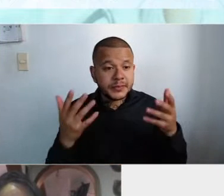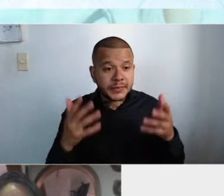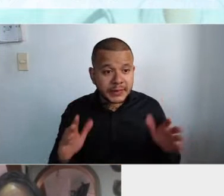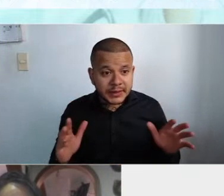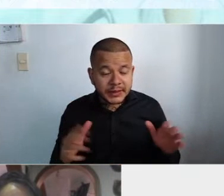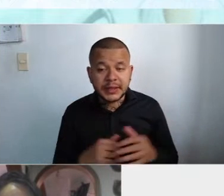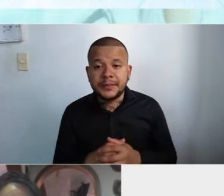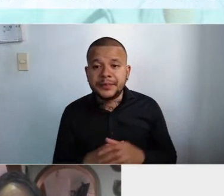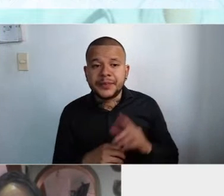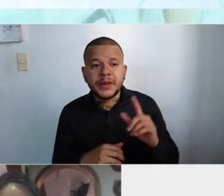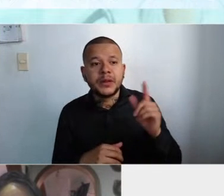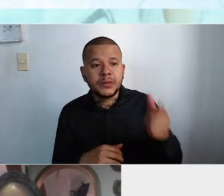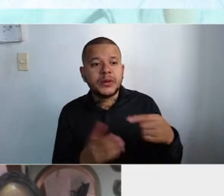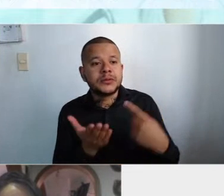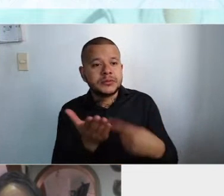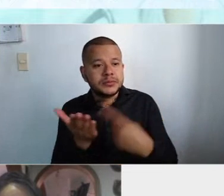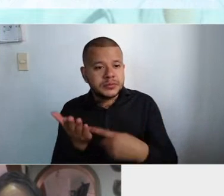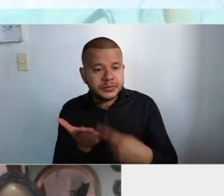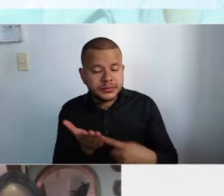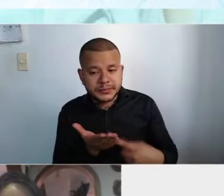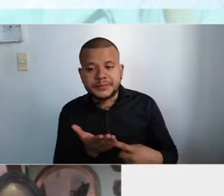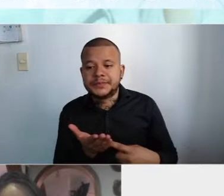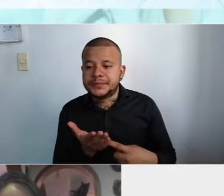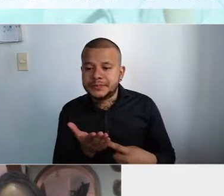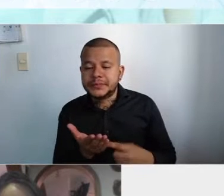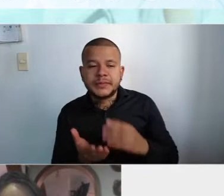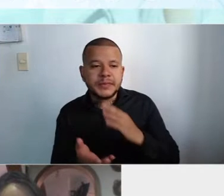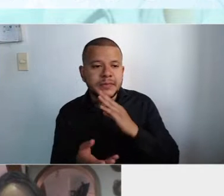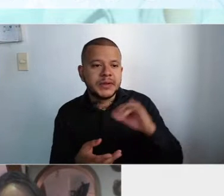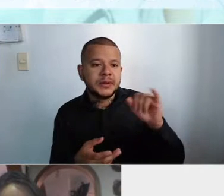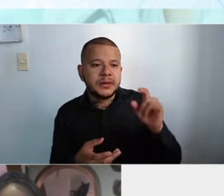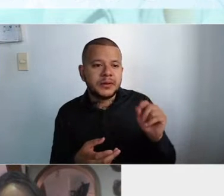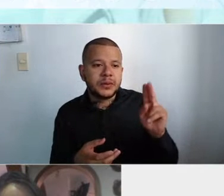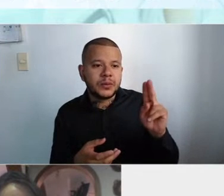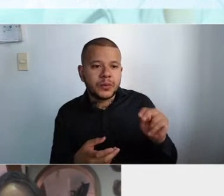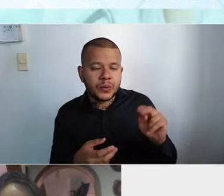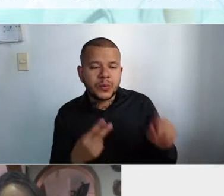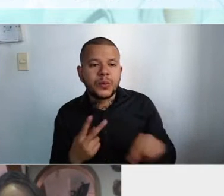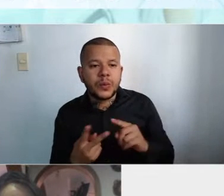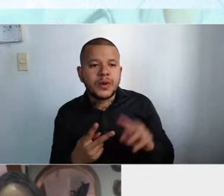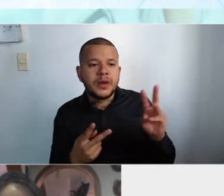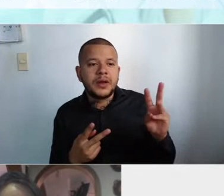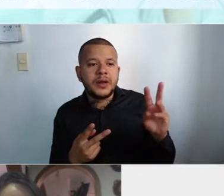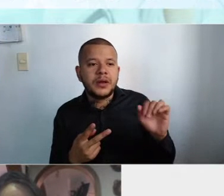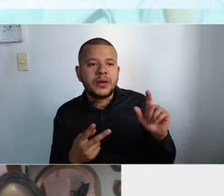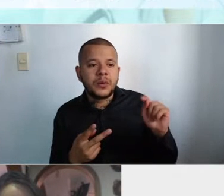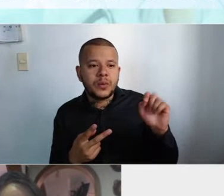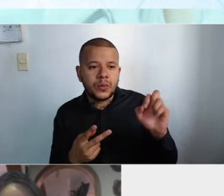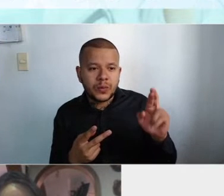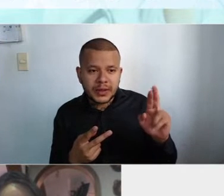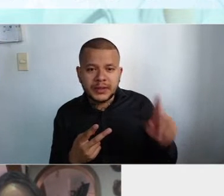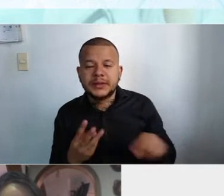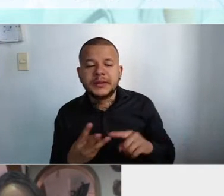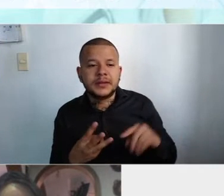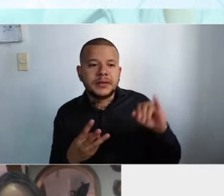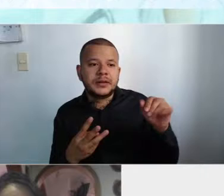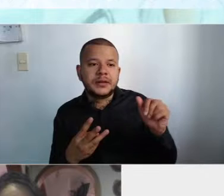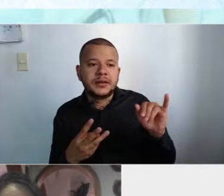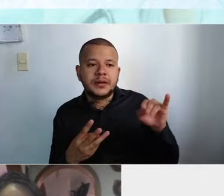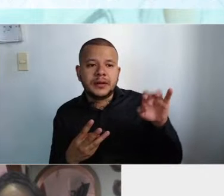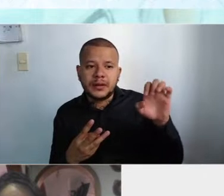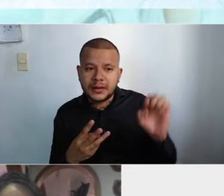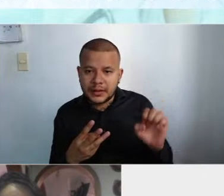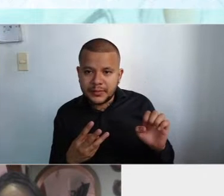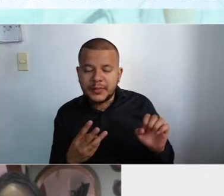vamos a charlar, vamos a conversar con Juan Gonzalo López, vamos a conversar con el doctor Walter, con el doctor Jaime y con Manuel